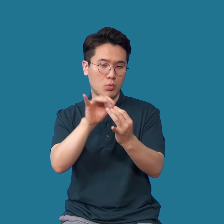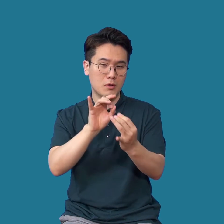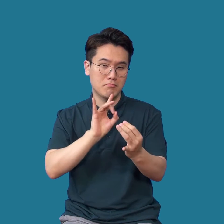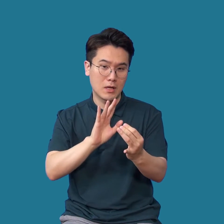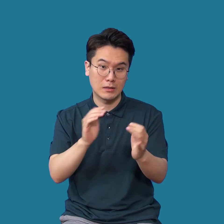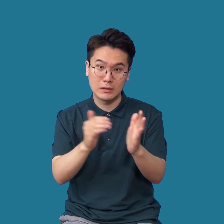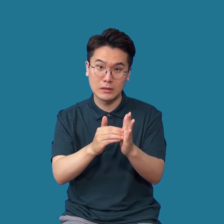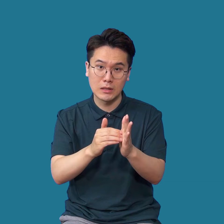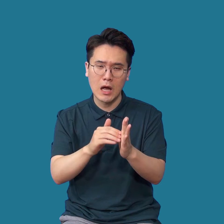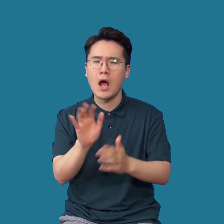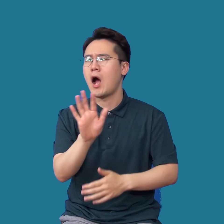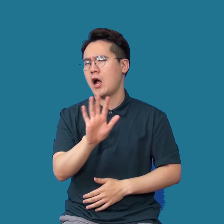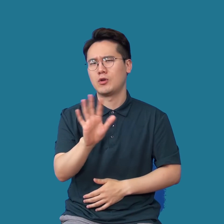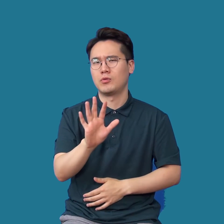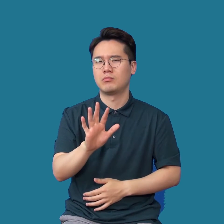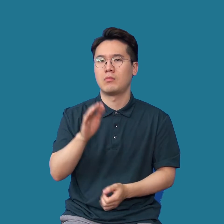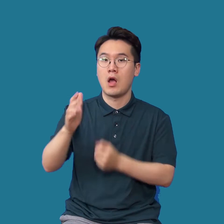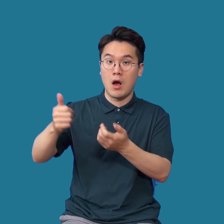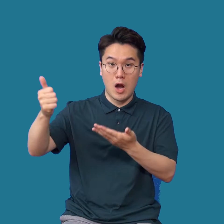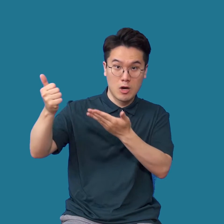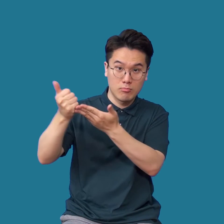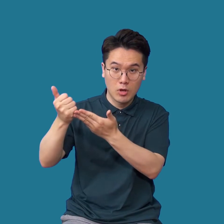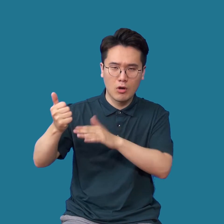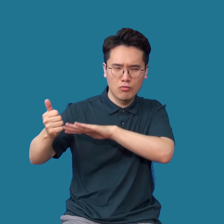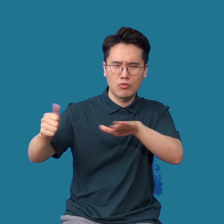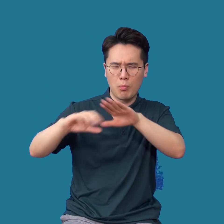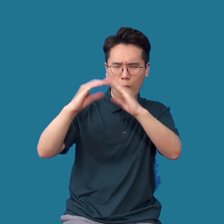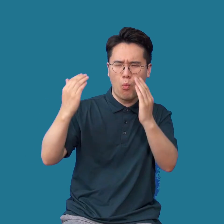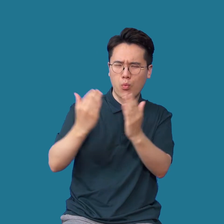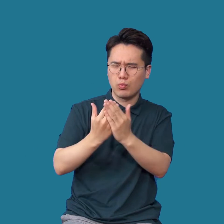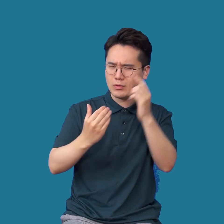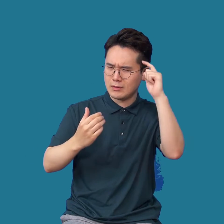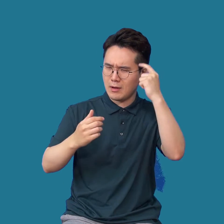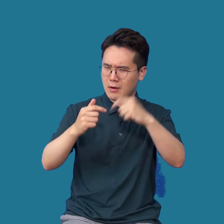것이 믿음입니다. 결코 쉬운 것이 아닙니다.